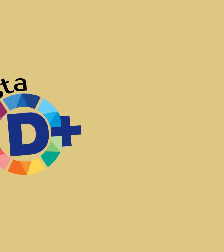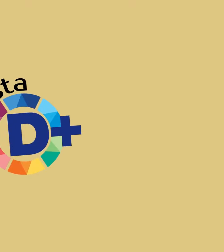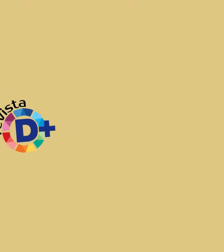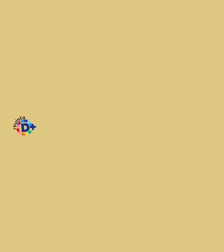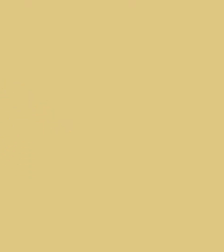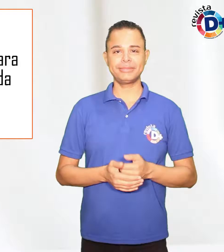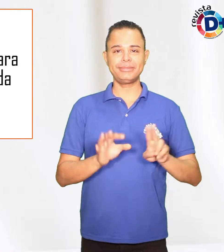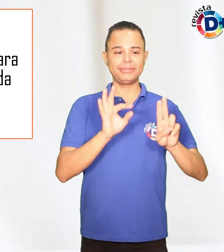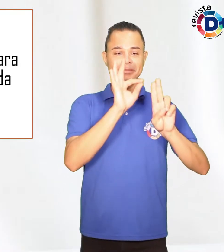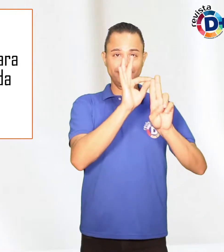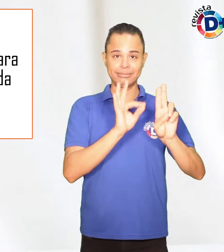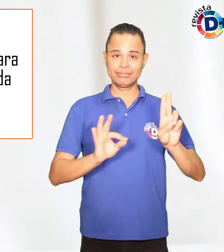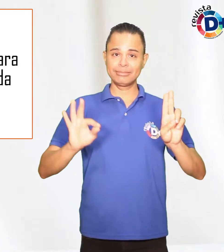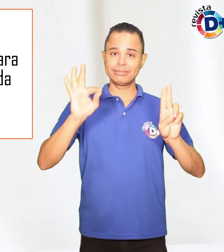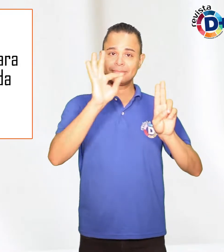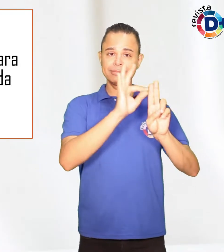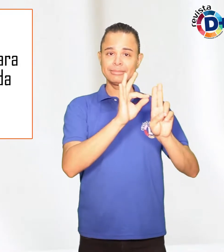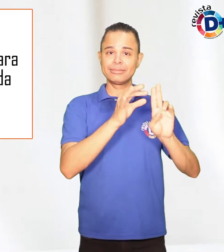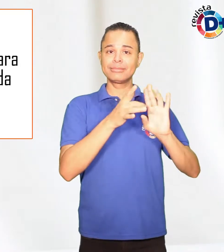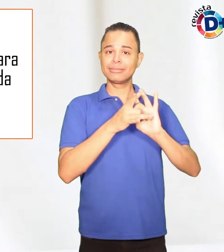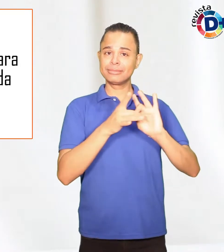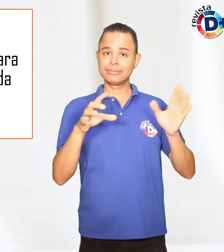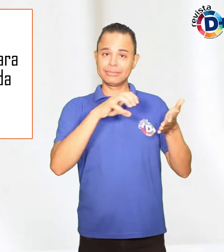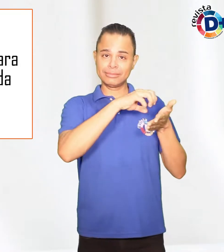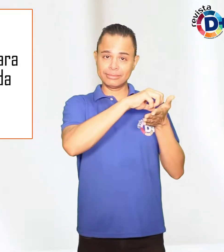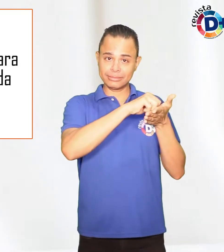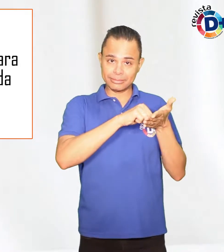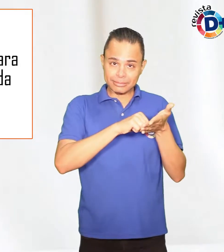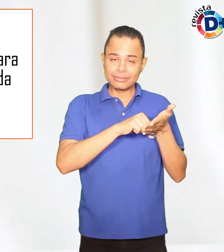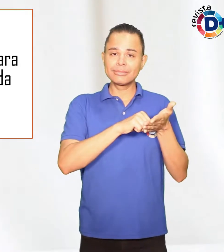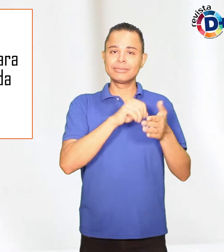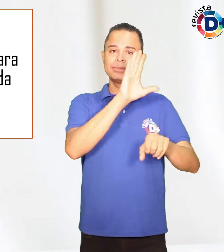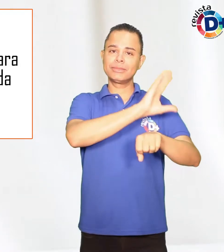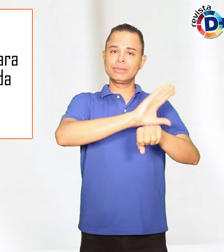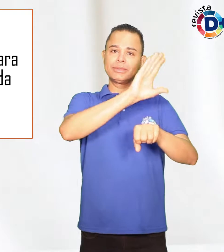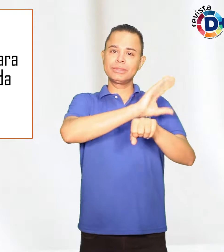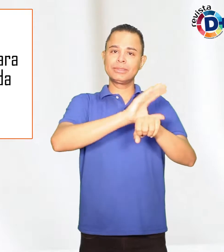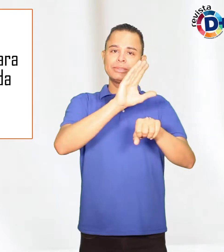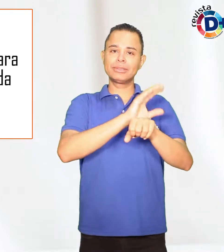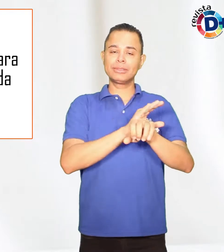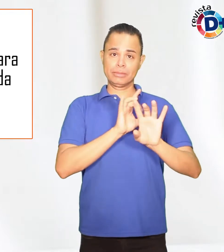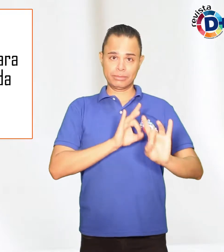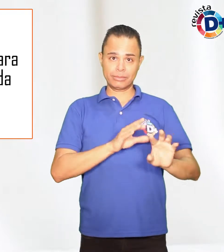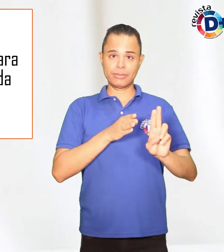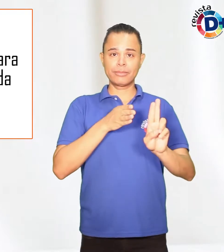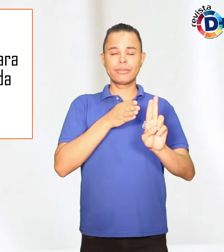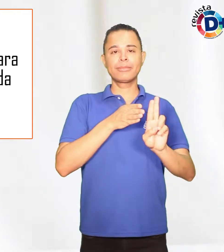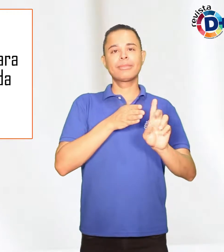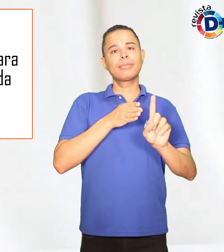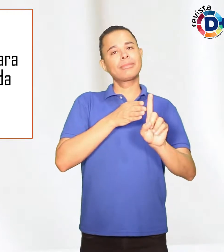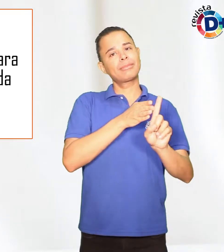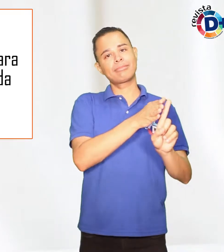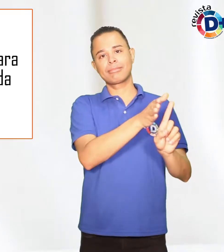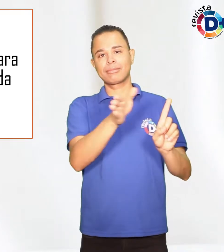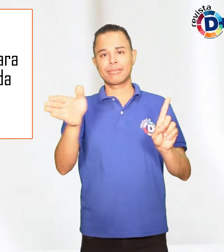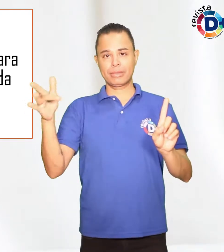o fiz car abre inscrições para especialização em saúde da pessoa